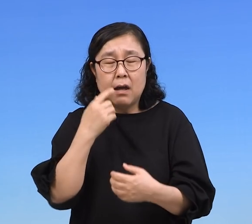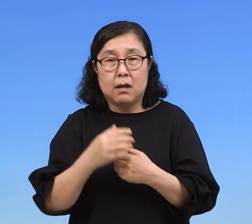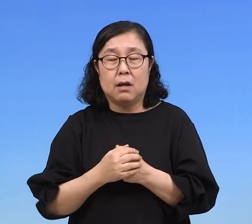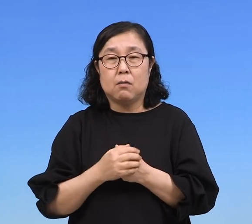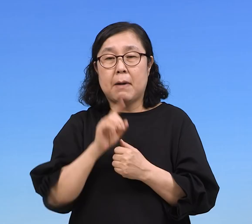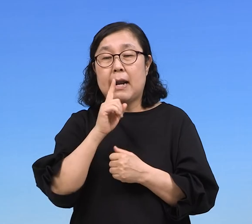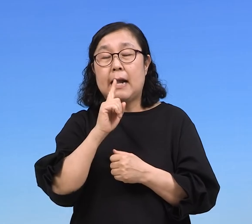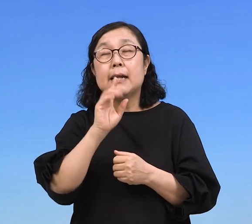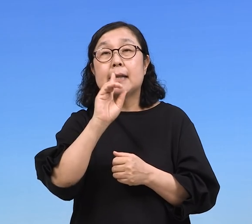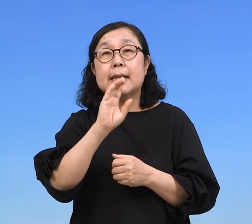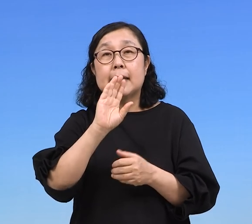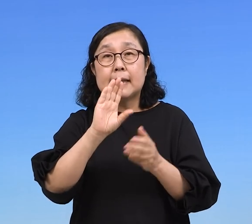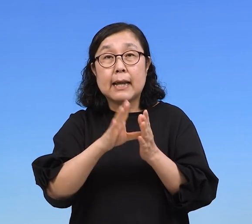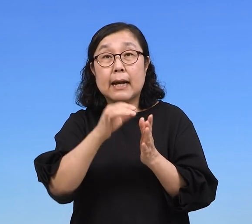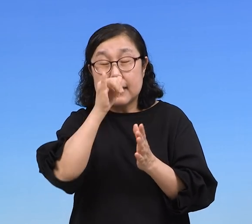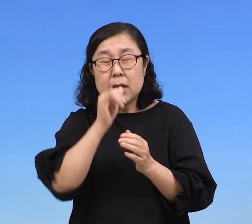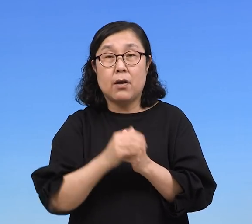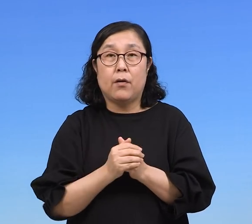해보자.